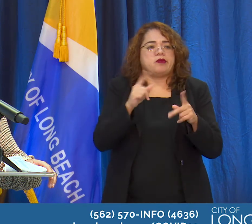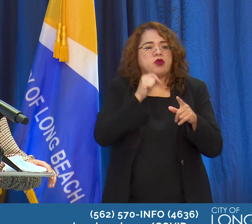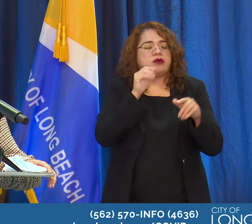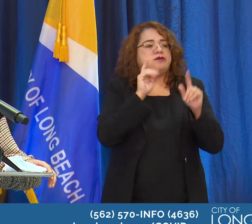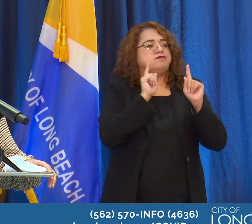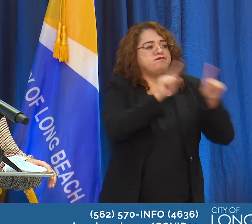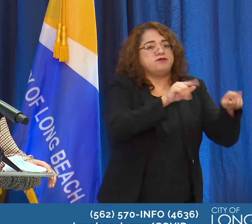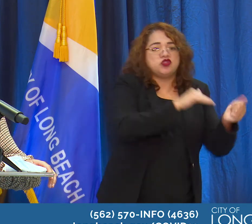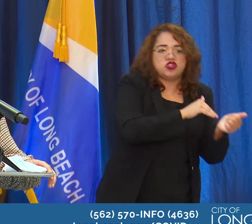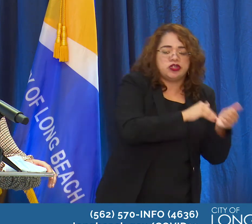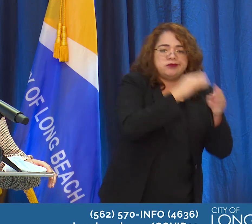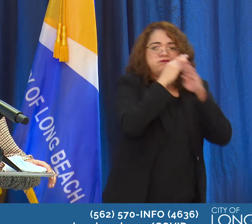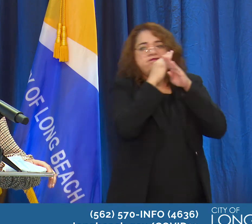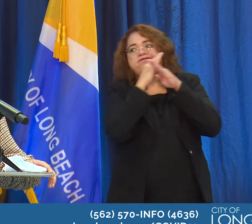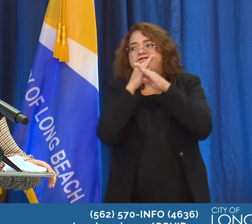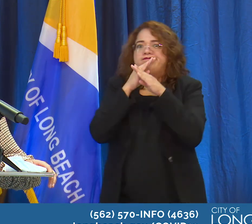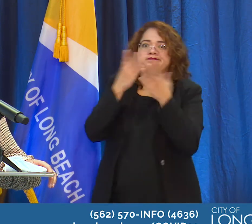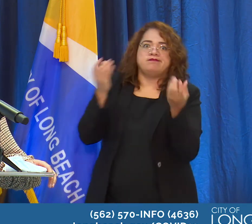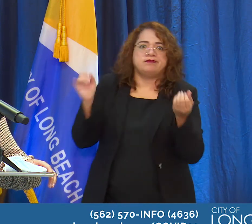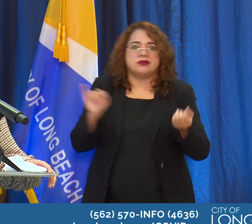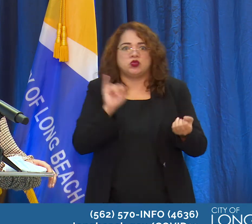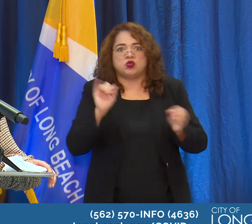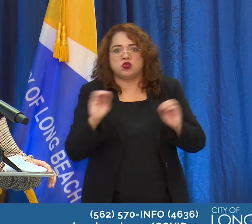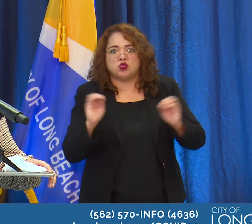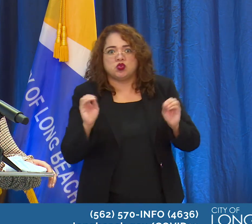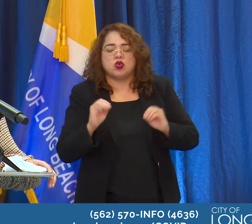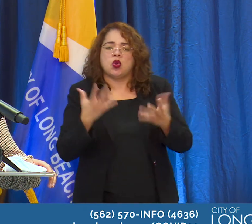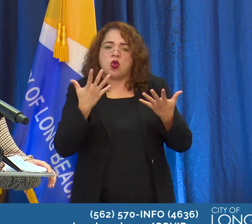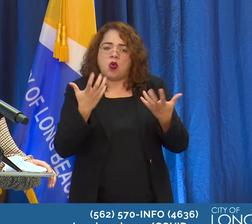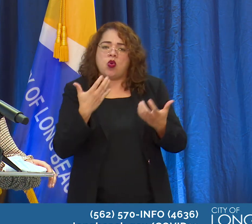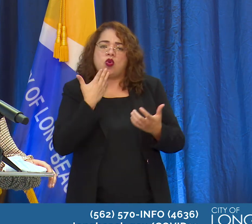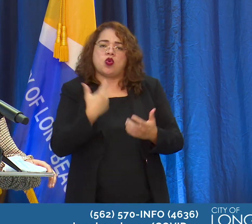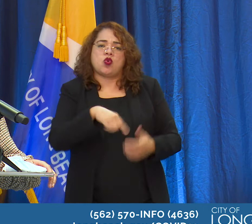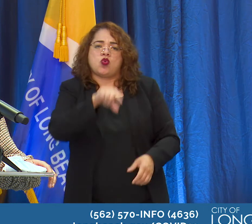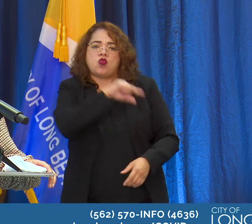a atención médica oportuna y de alta calidad